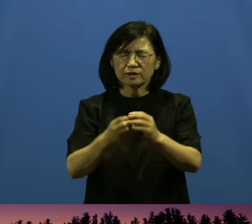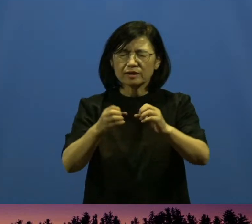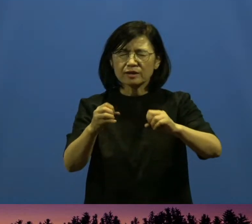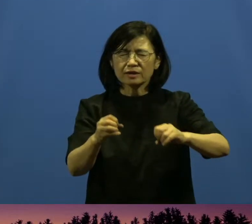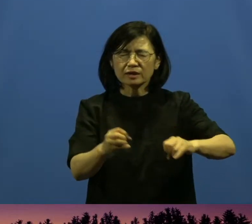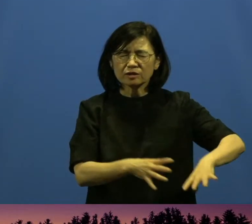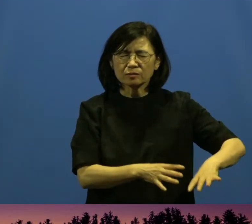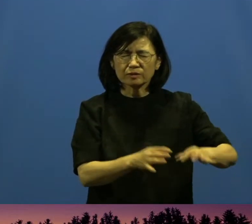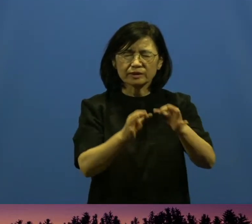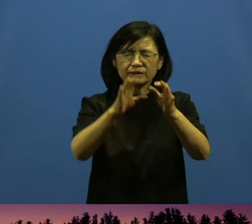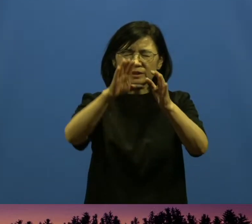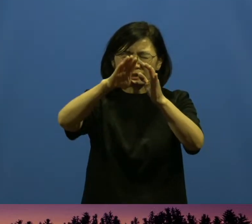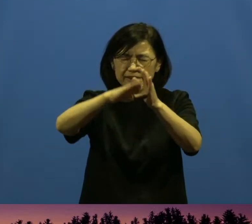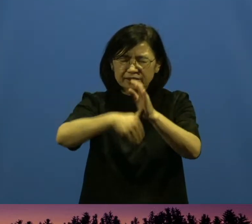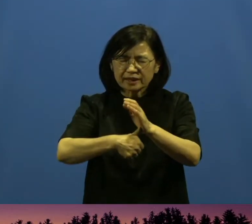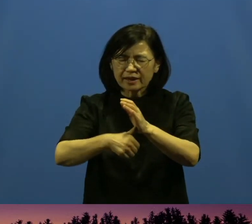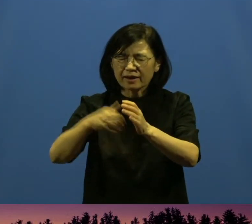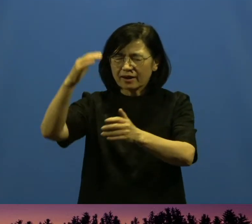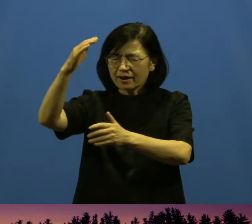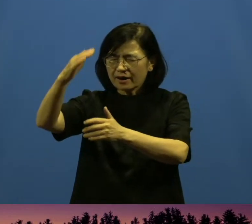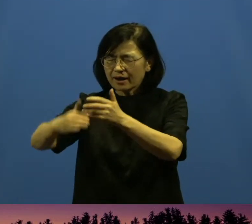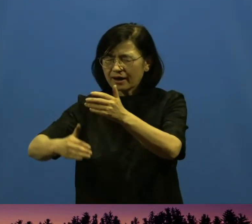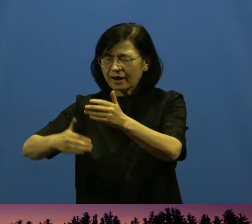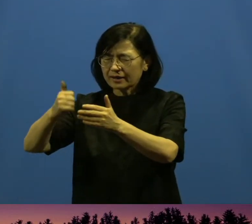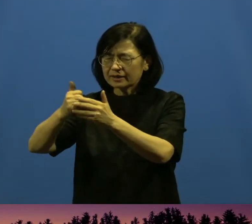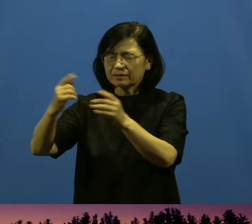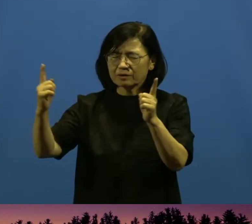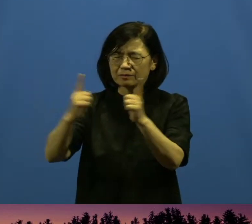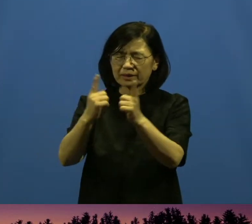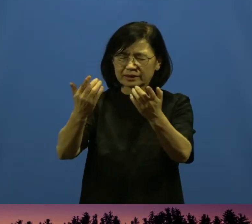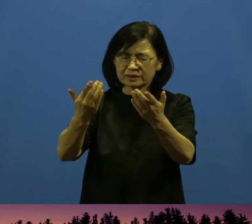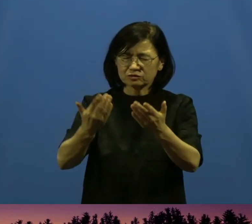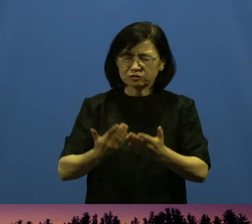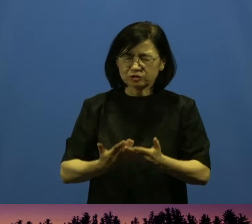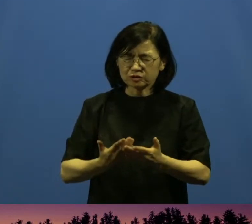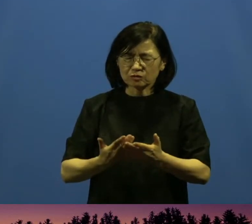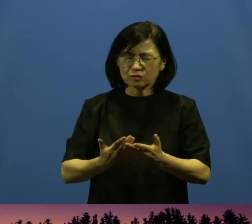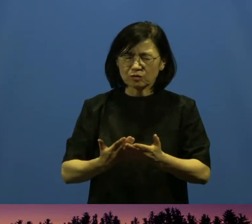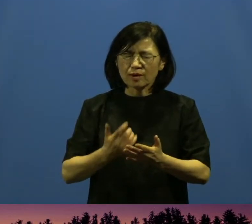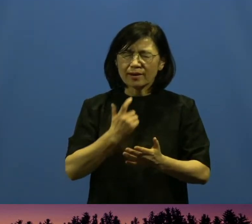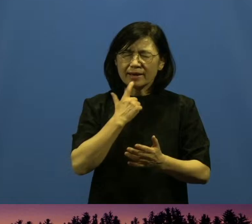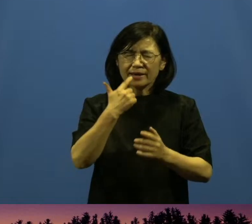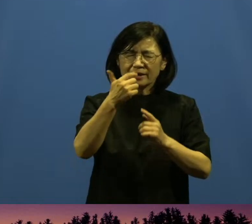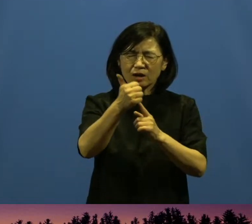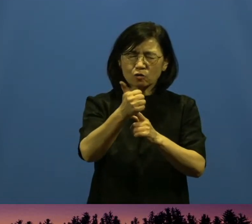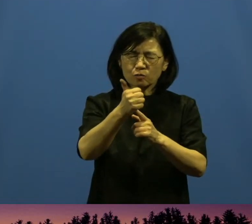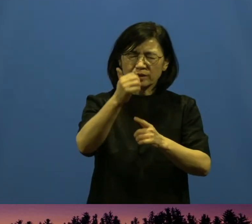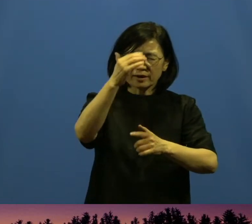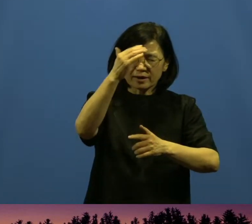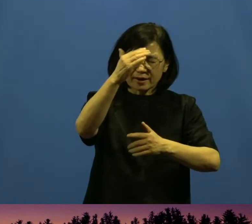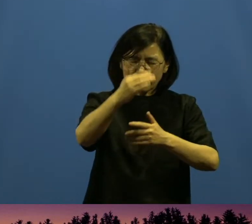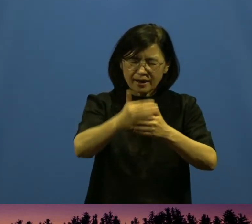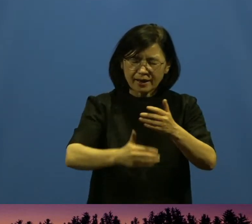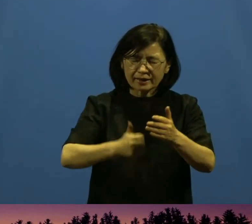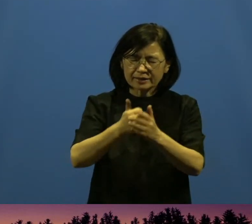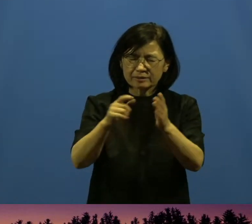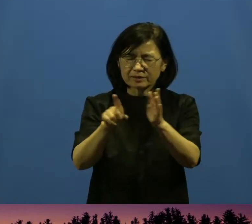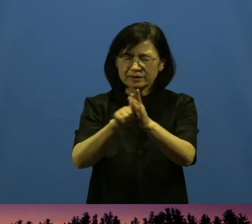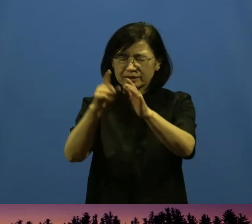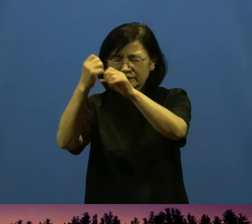만나 주셨어요. 그리고 하나님의 능력을 의지하는 자로 바꾸어 놓으셨어요. 그래서 야곱이 이스라엘이 된